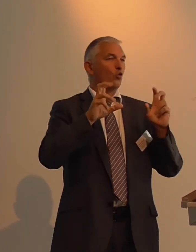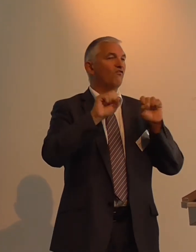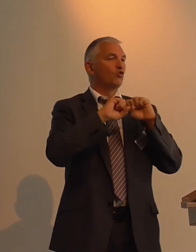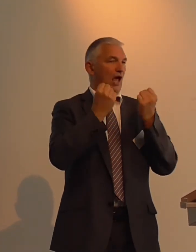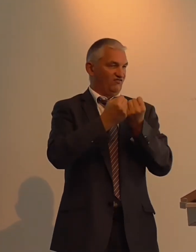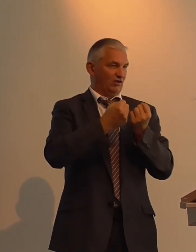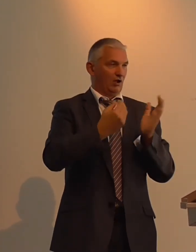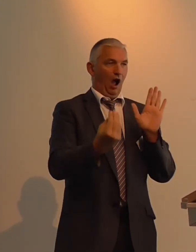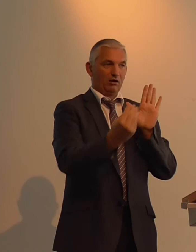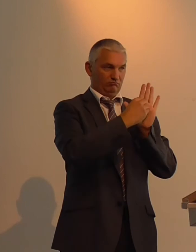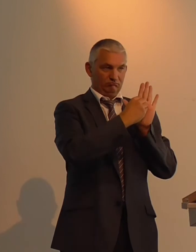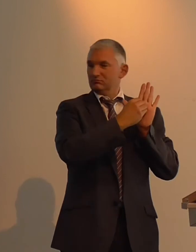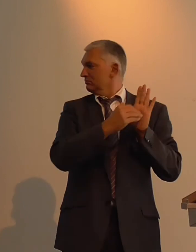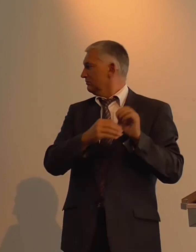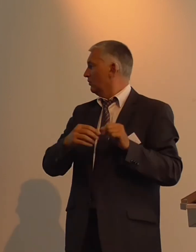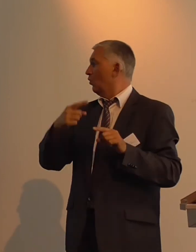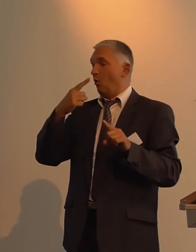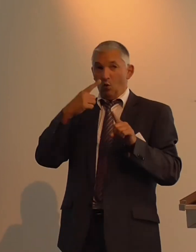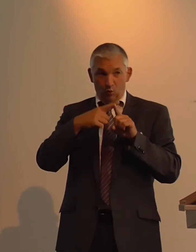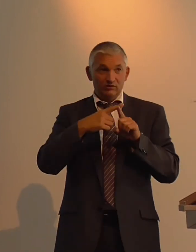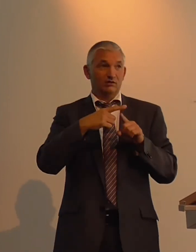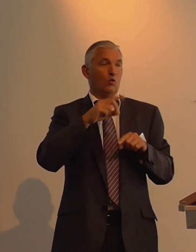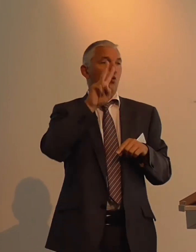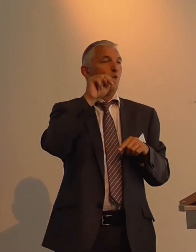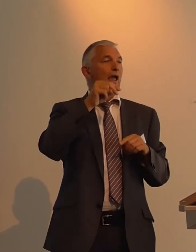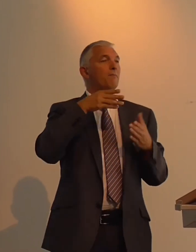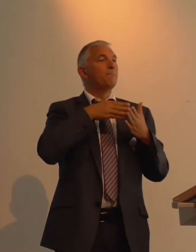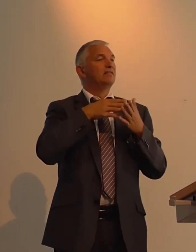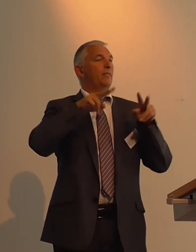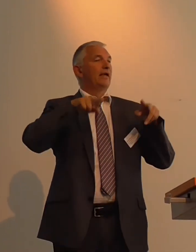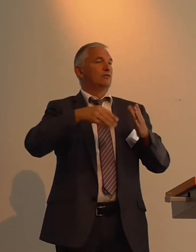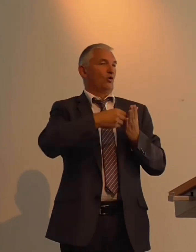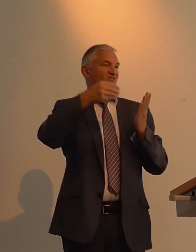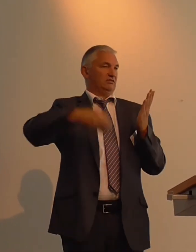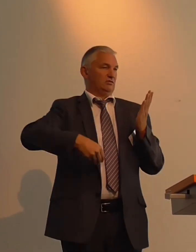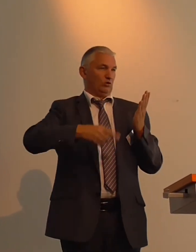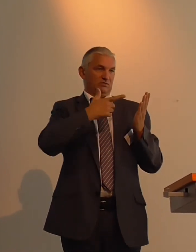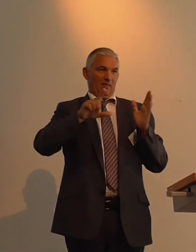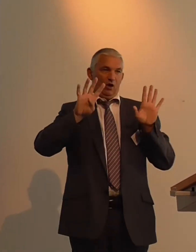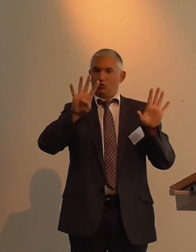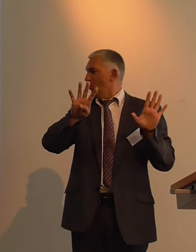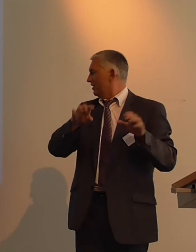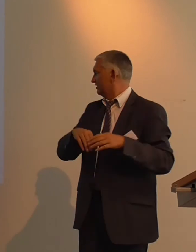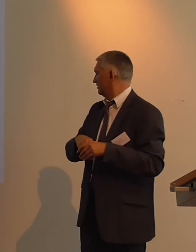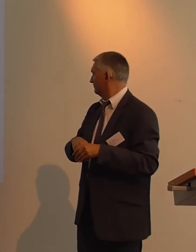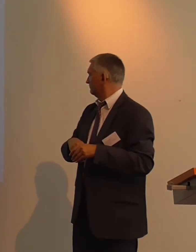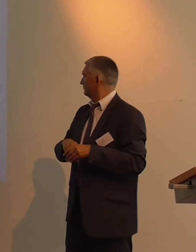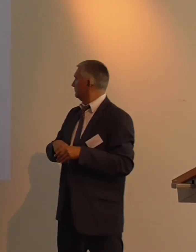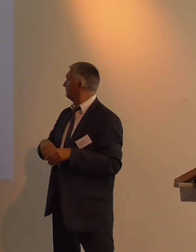2009, der Rundfunkstaatsvertrag wird geändert. Und auch 2009, die UN-Behindertenrechtskonvention tritt in Kraft und wird